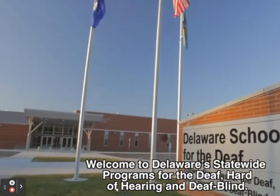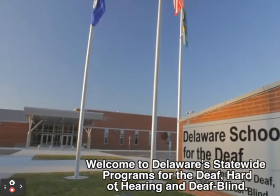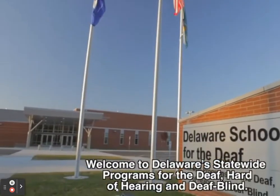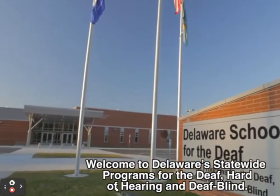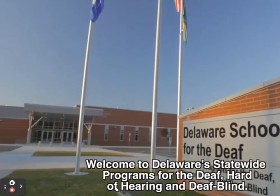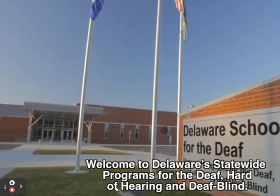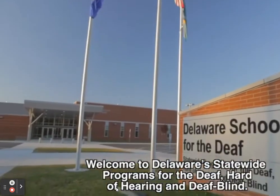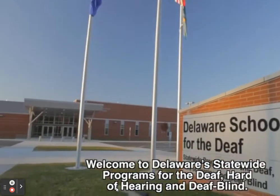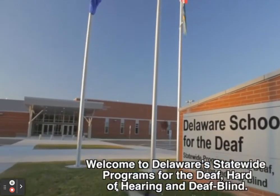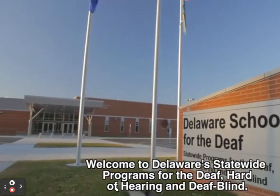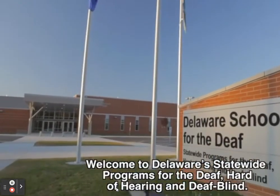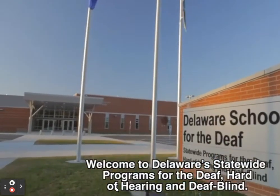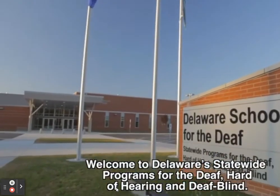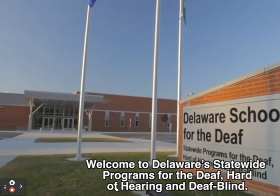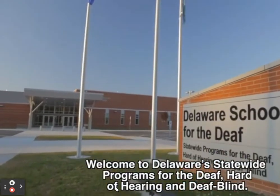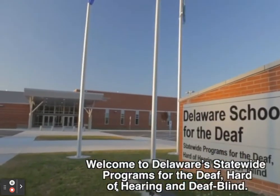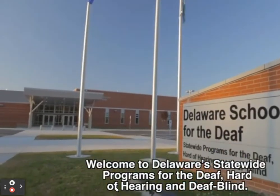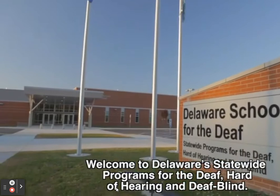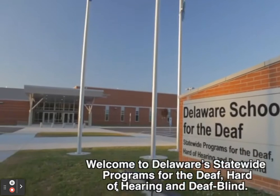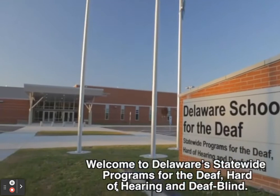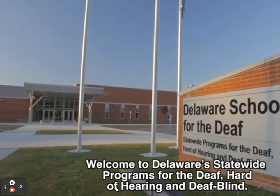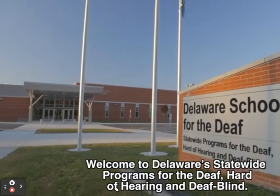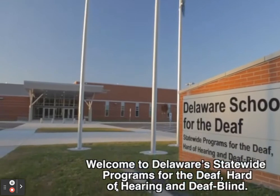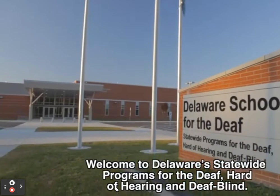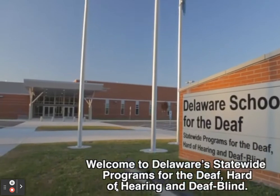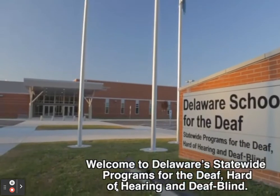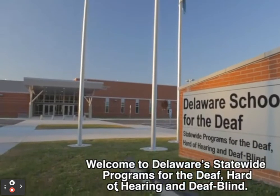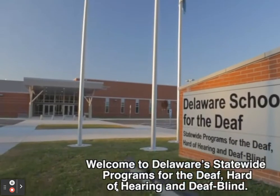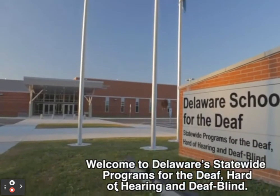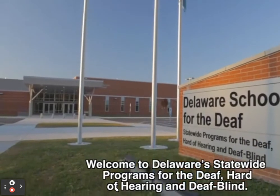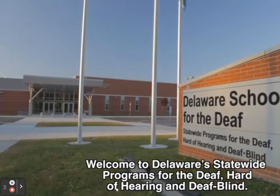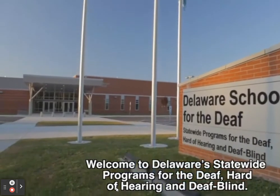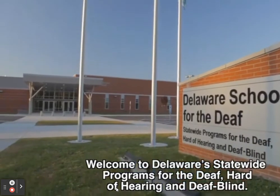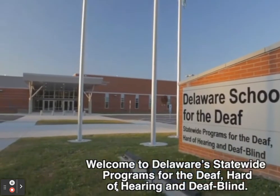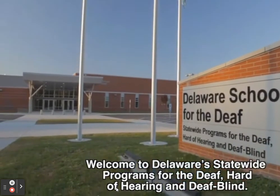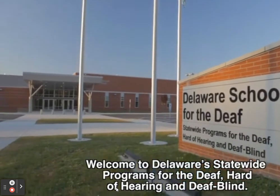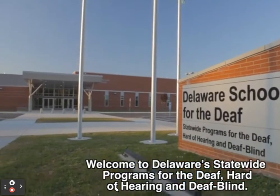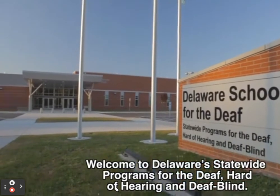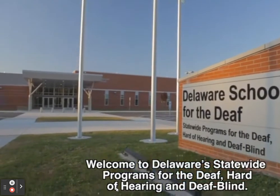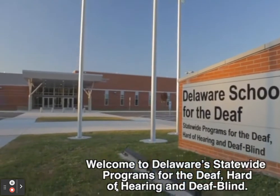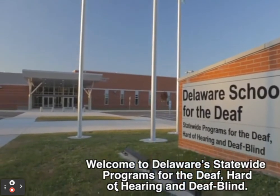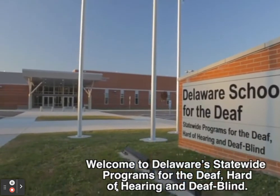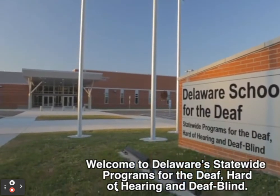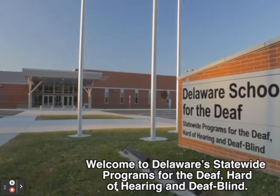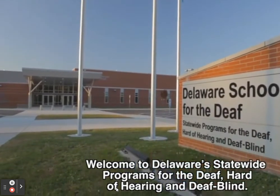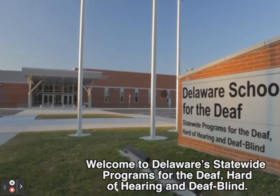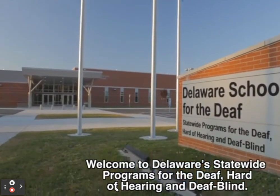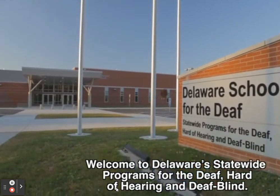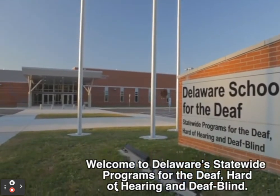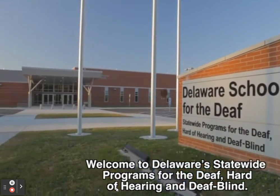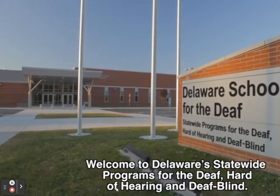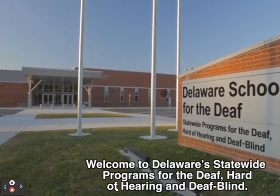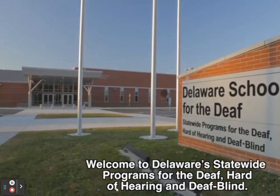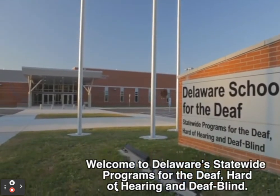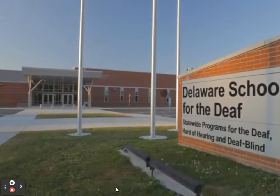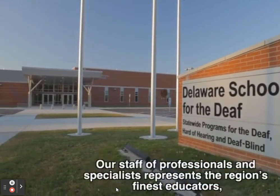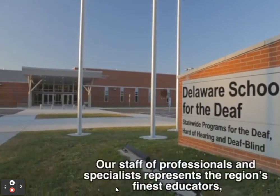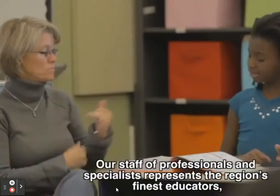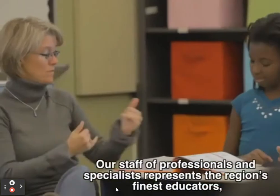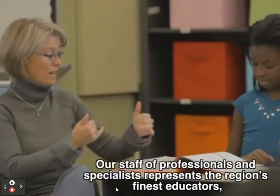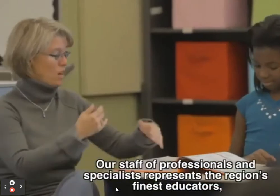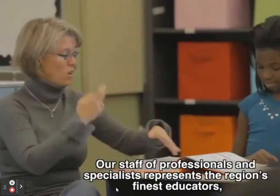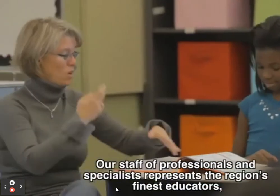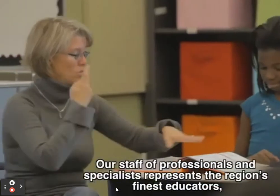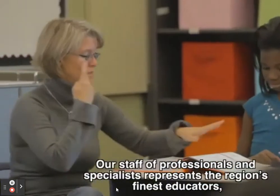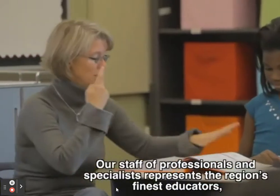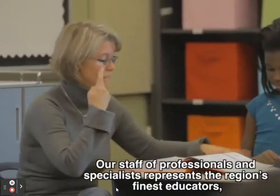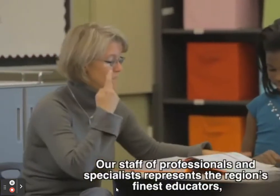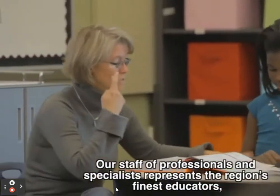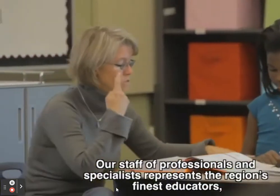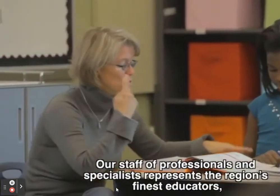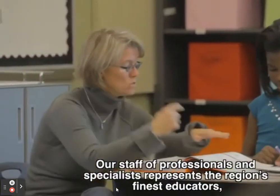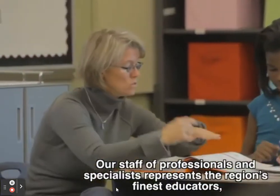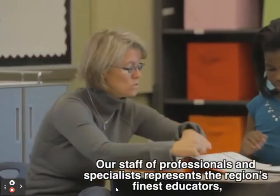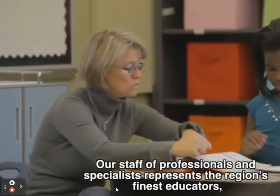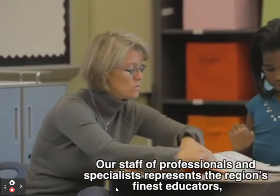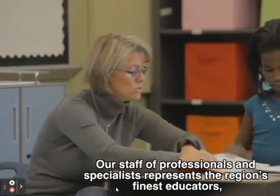Bienvenidos a los programas estatales para personas sordas y sordociegos. Nuestro personal de